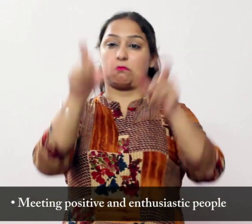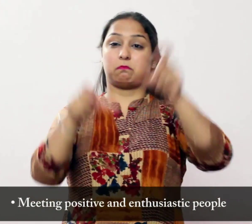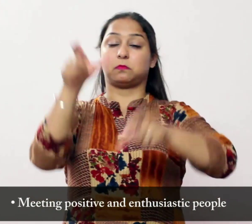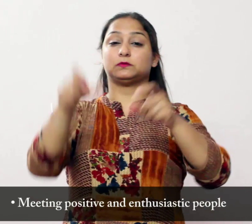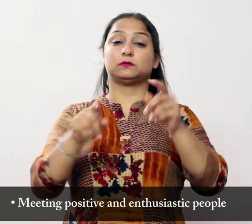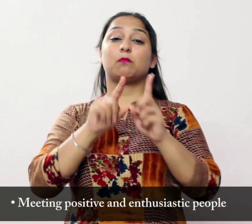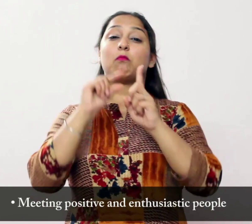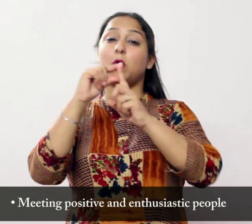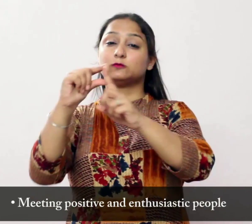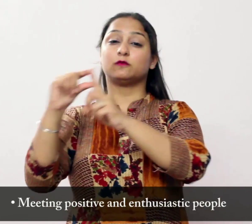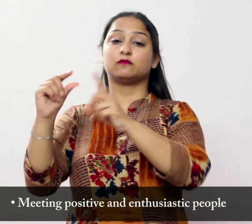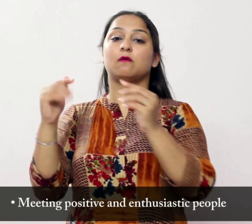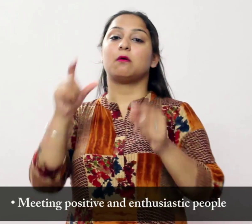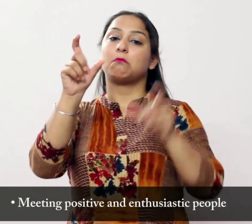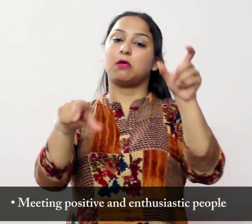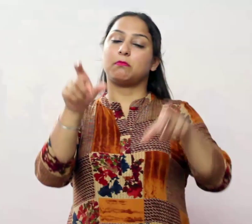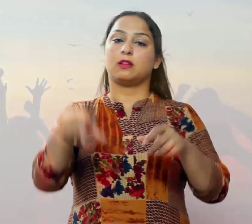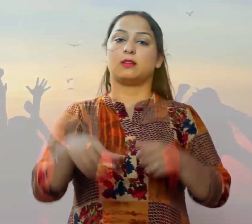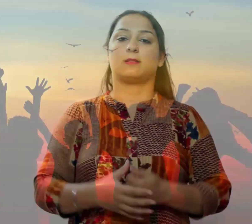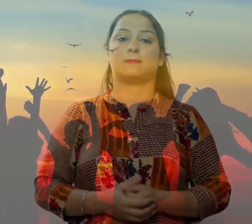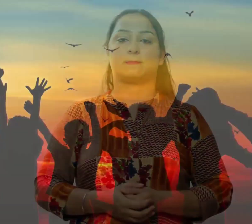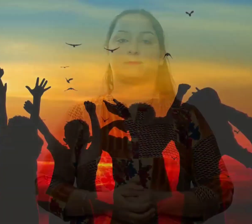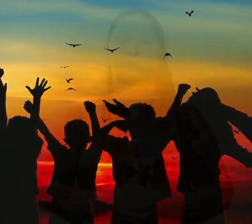सकारात्मक और उत्साही लोगों से मिलना।